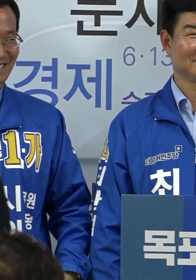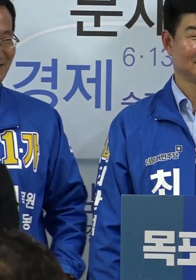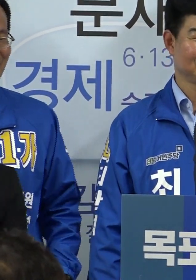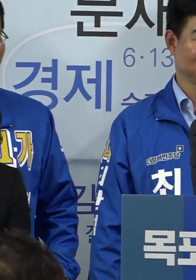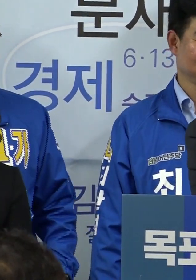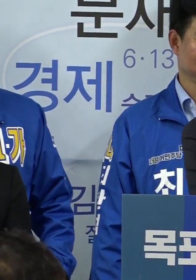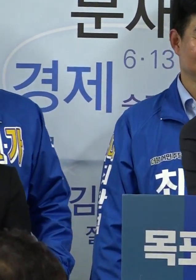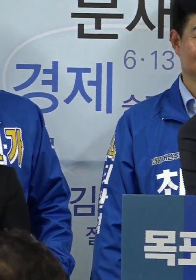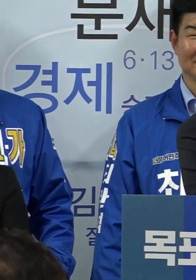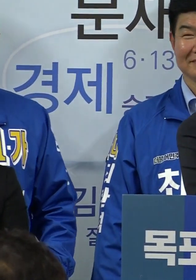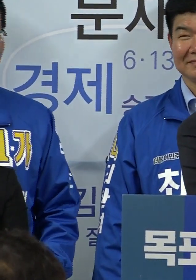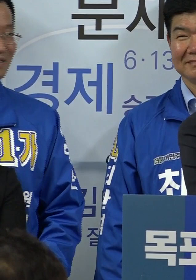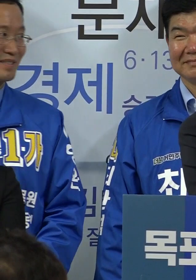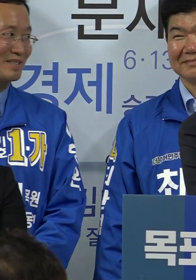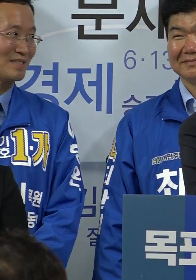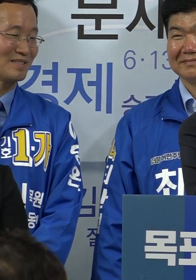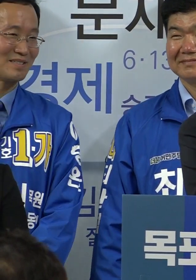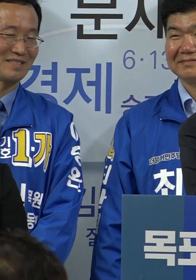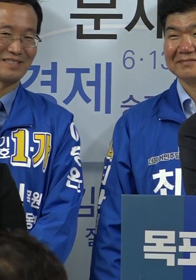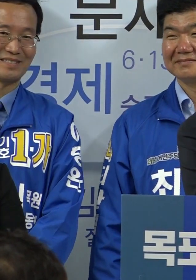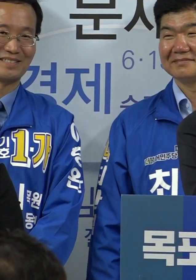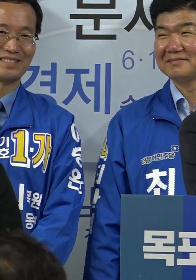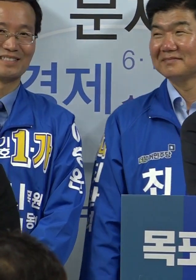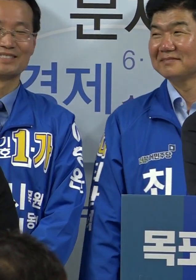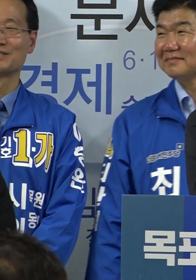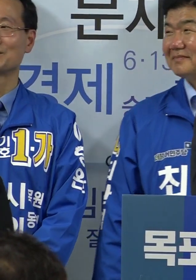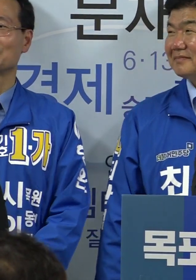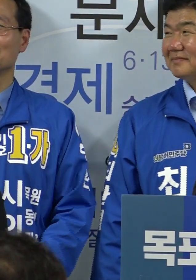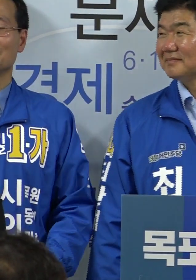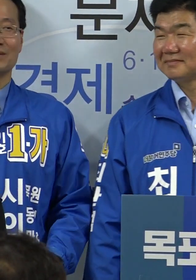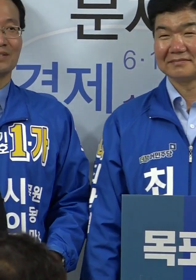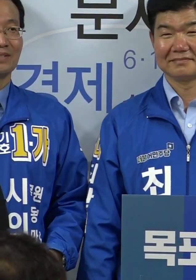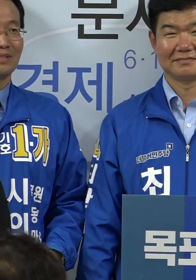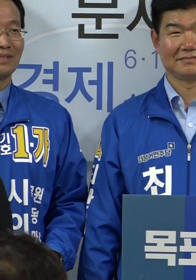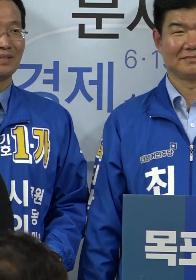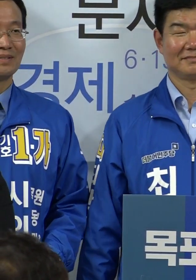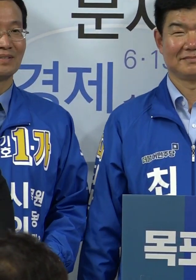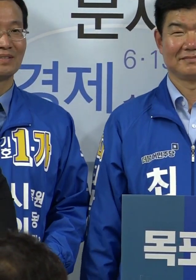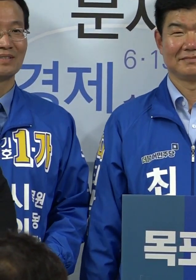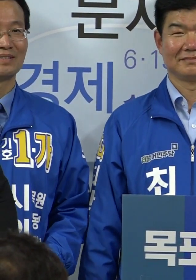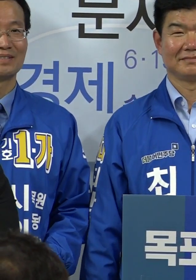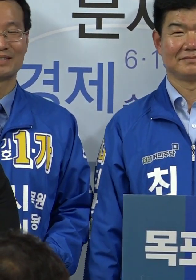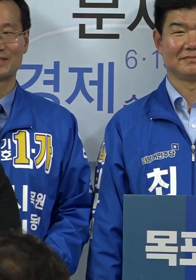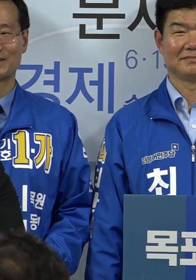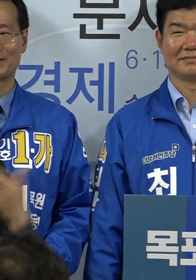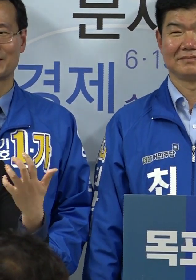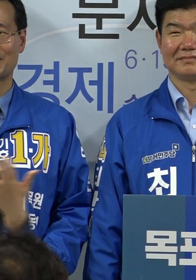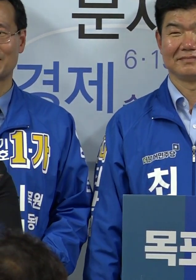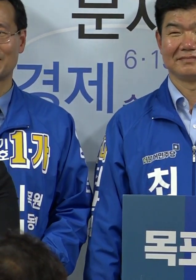예, 들어오는데 제가 15분 걸려버렸습니다. 입구에서부터 사람으로 꽉 차서